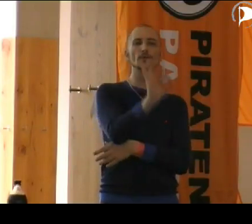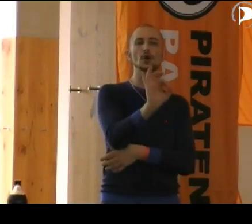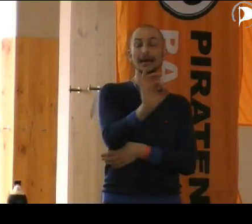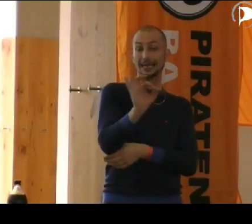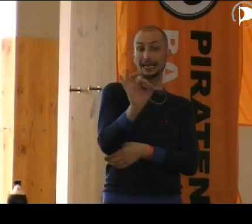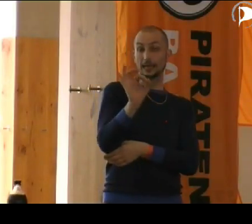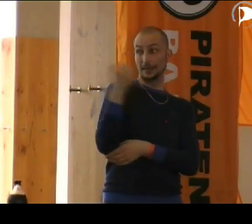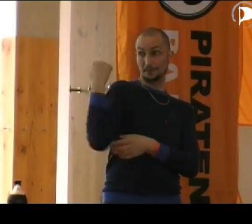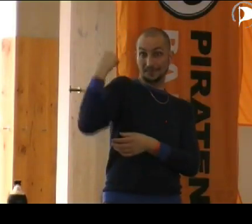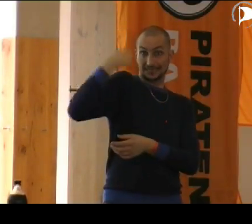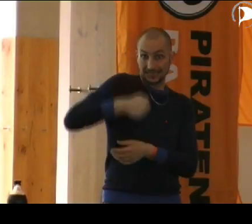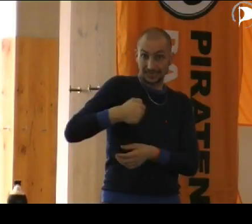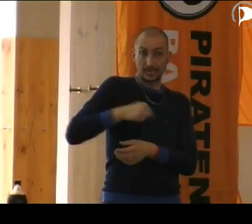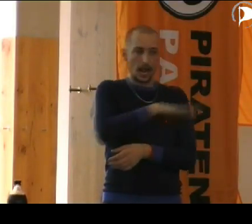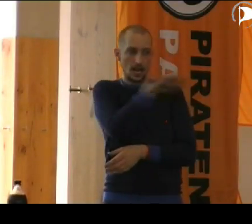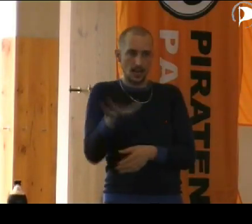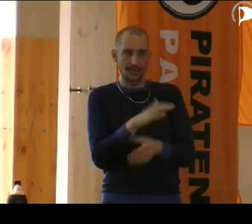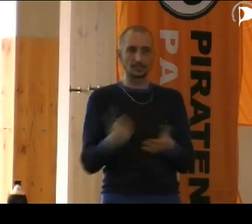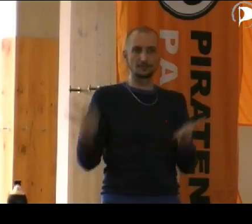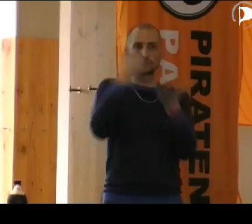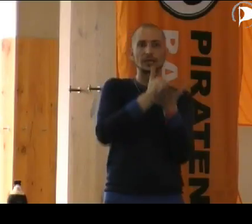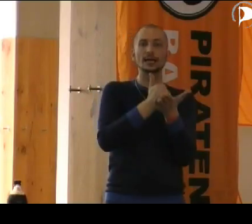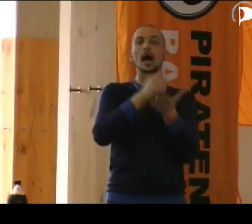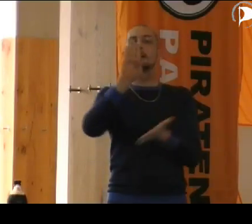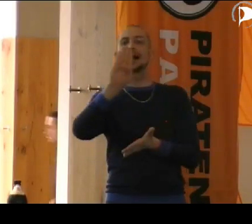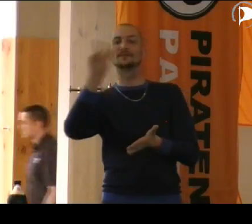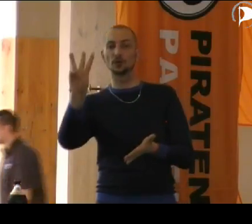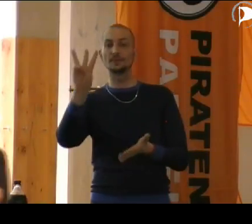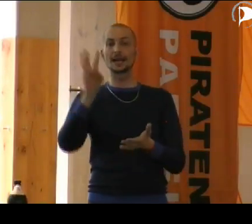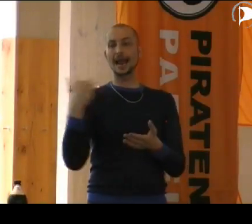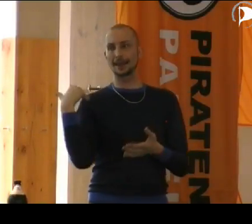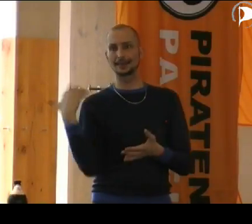bisherige landesvater beck erwartet wird